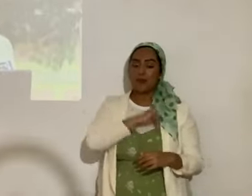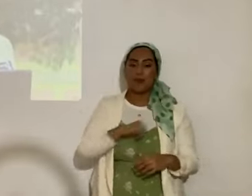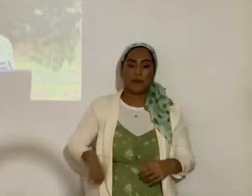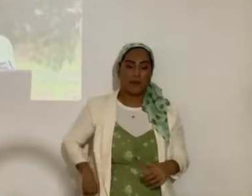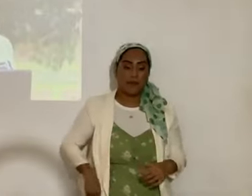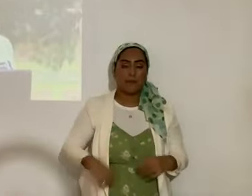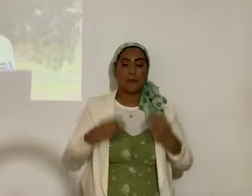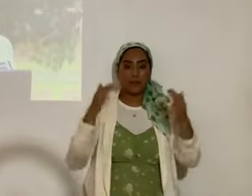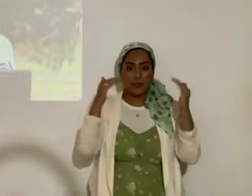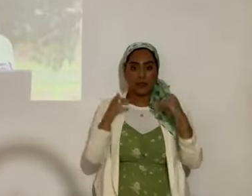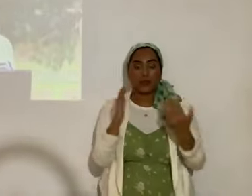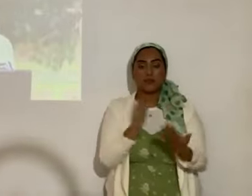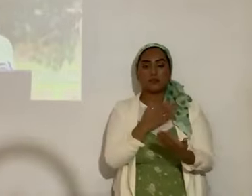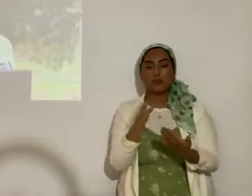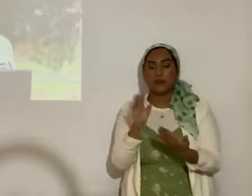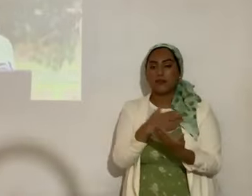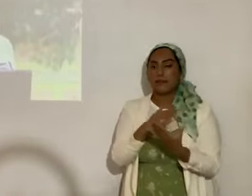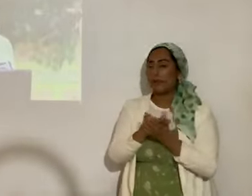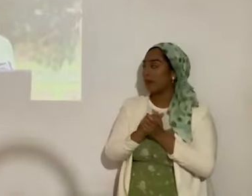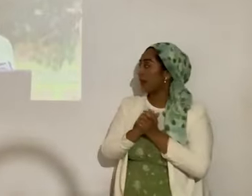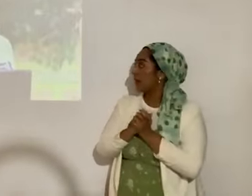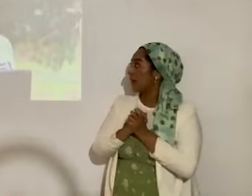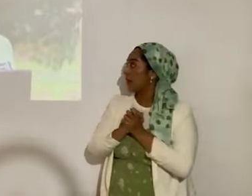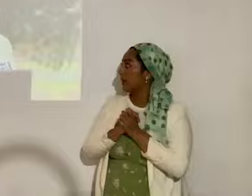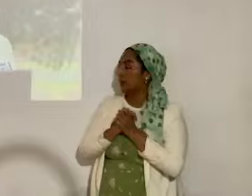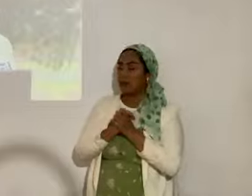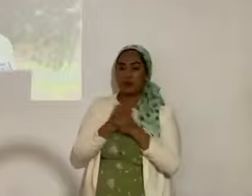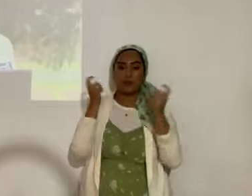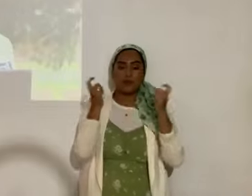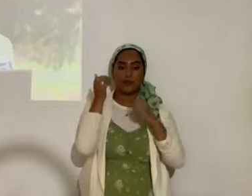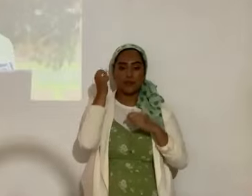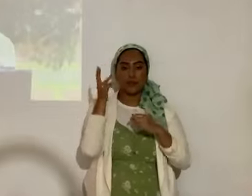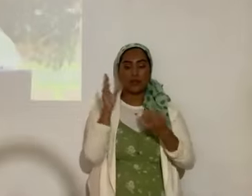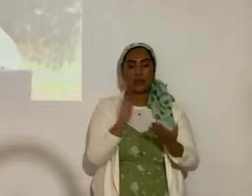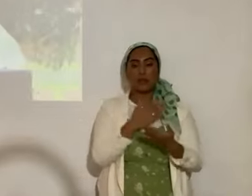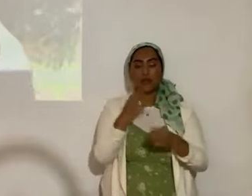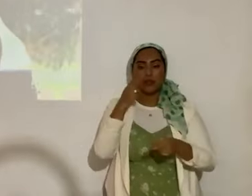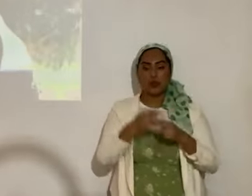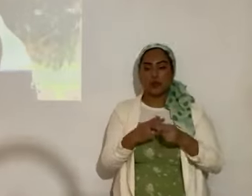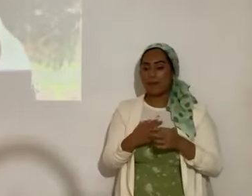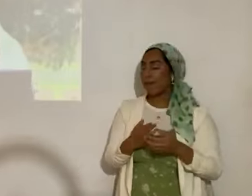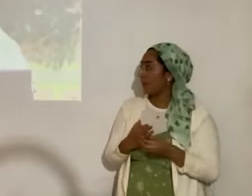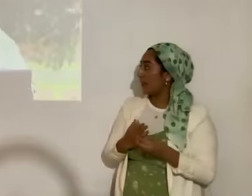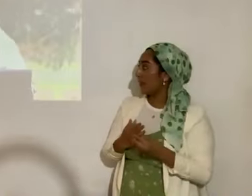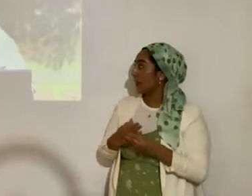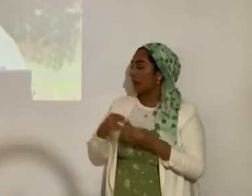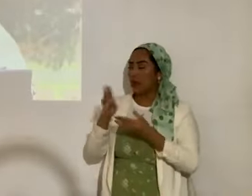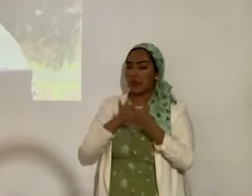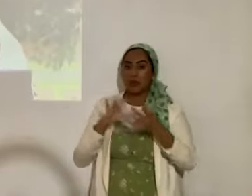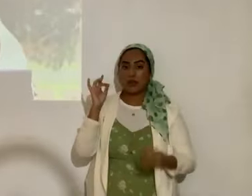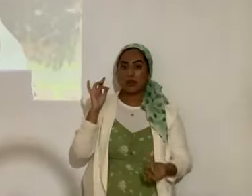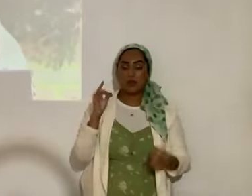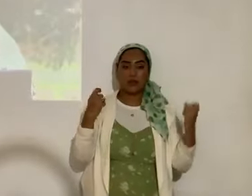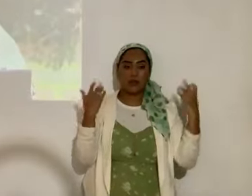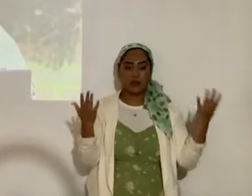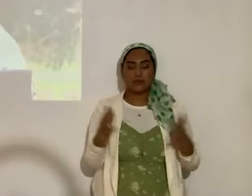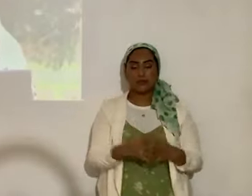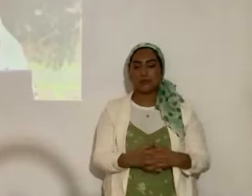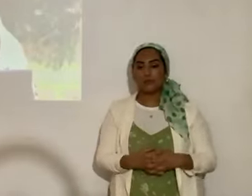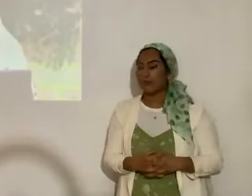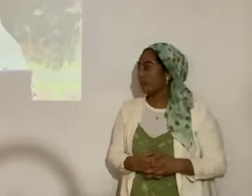a continuación una hermanos vamos a adorar a yashua y la jale Aleluya